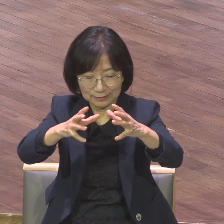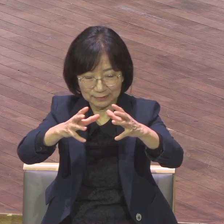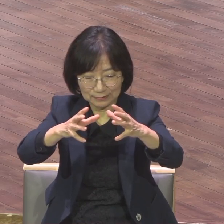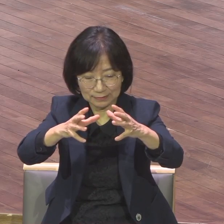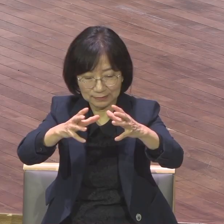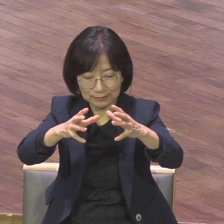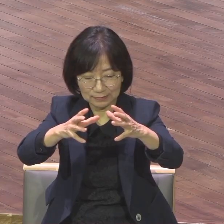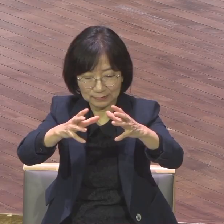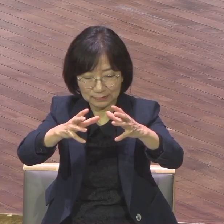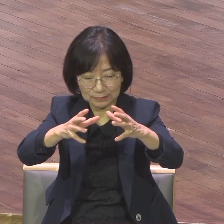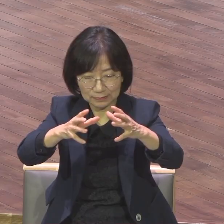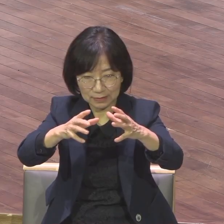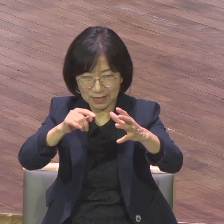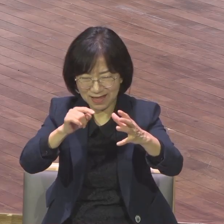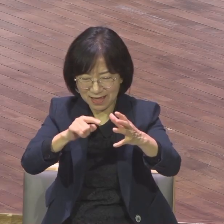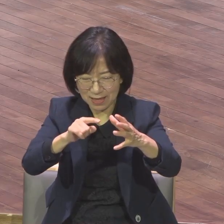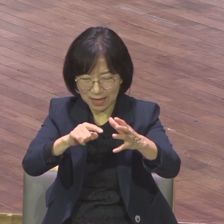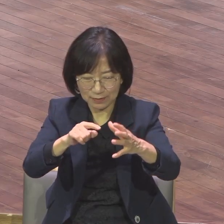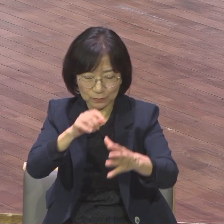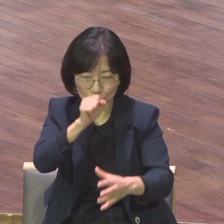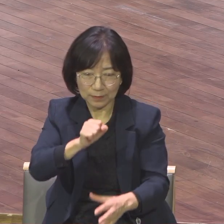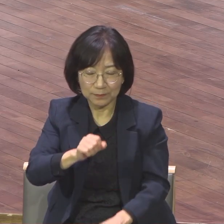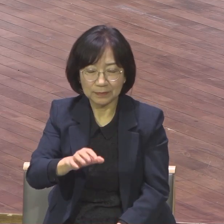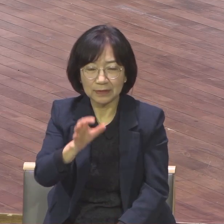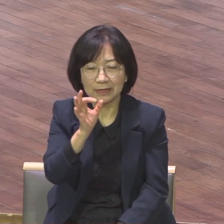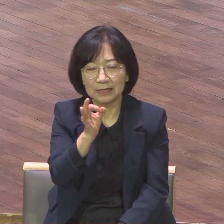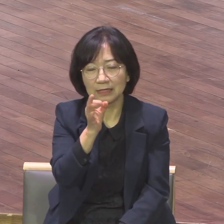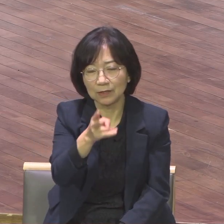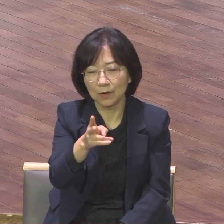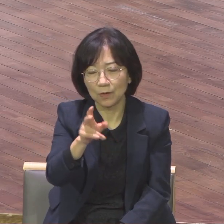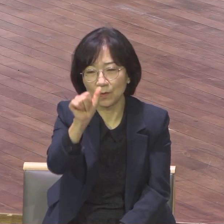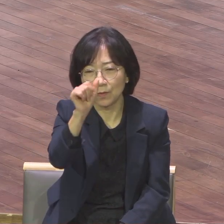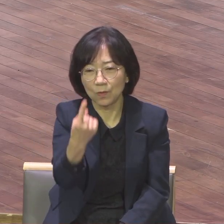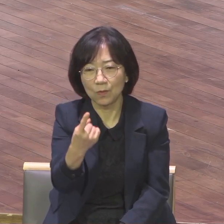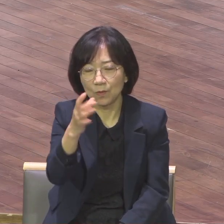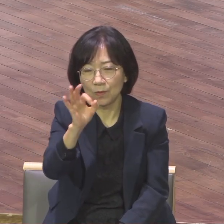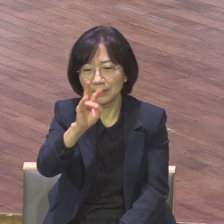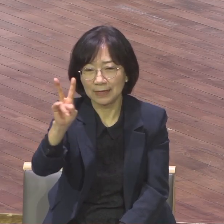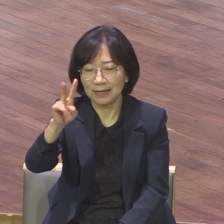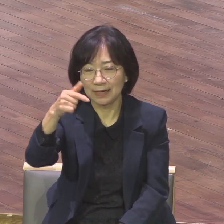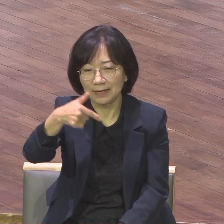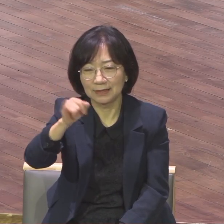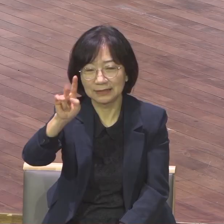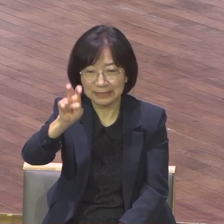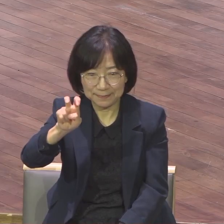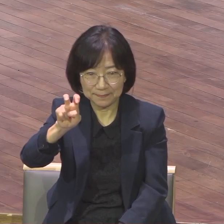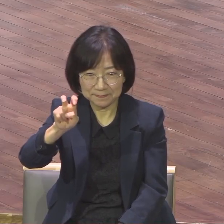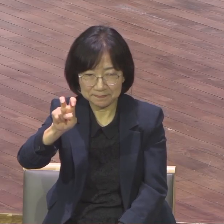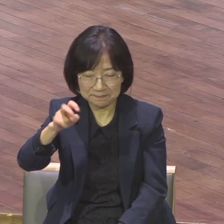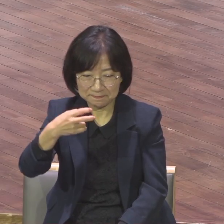따르는 요야김 왕의 배반으로 일어났습니다. 그 당시에 요야김이